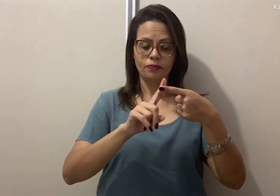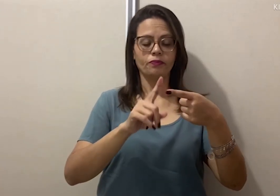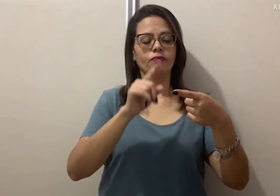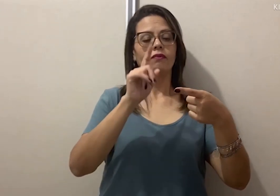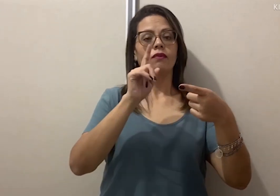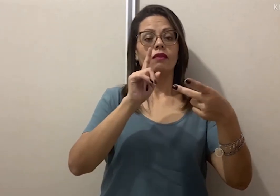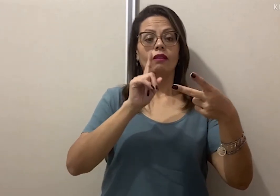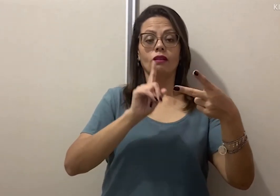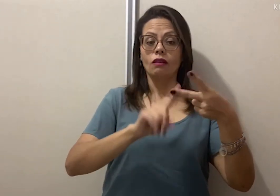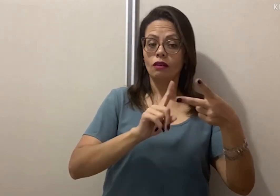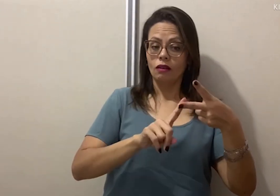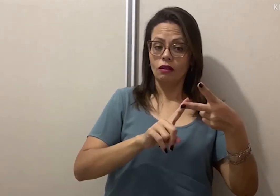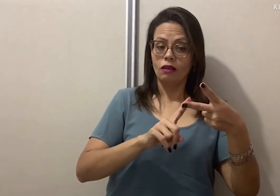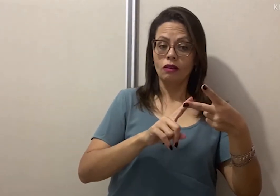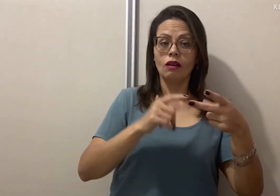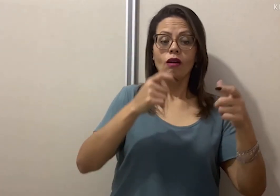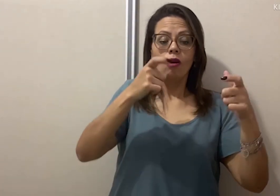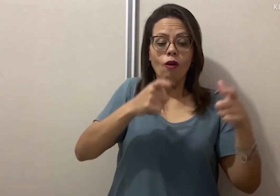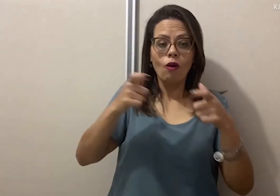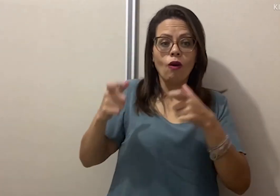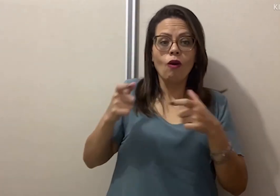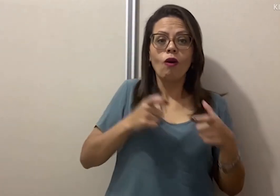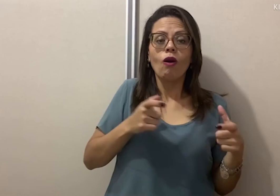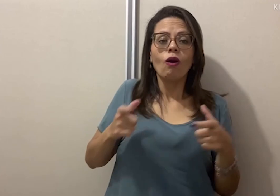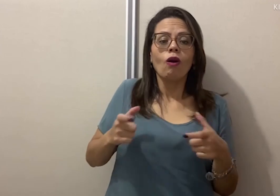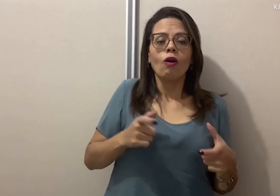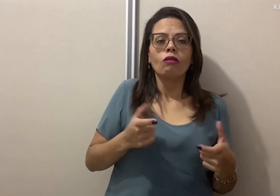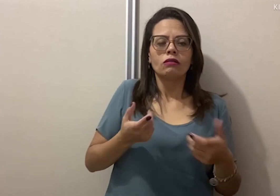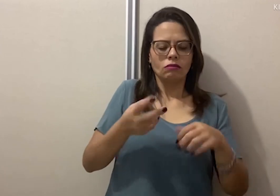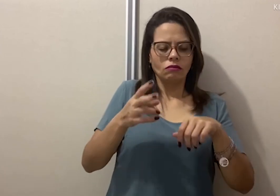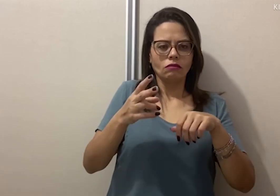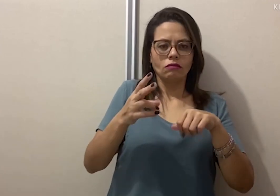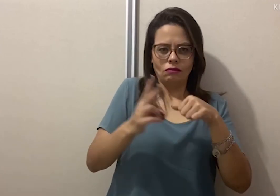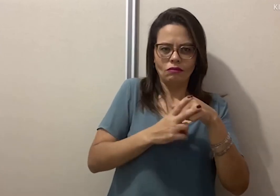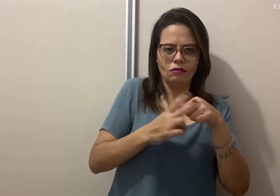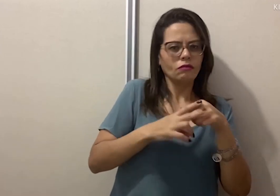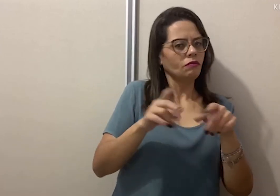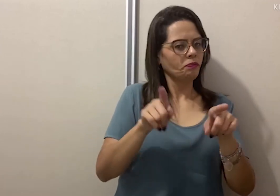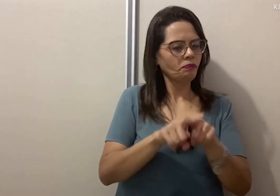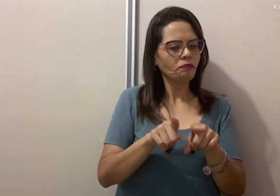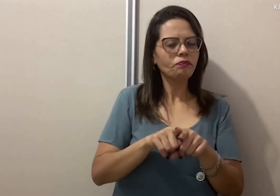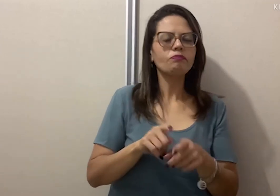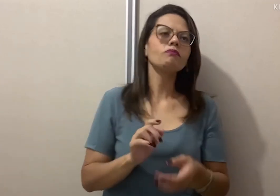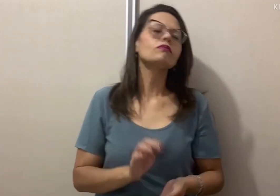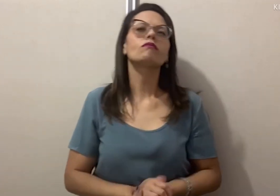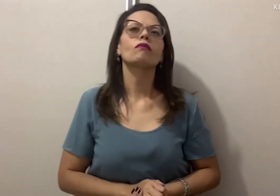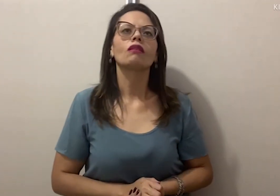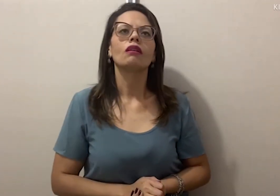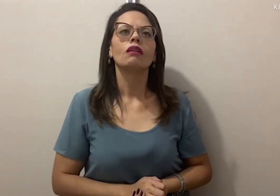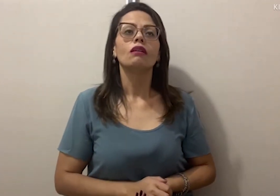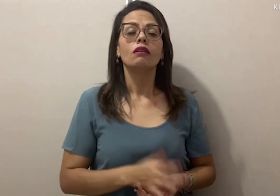Esse foi o primeiro tipo, tá? Agora o segundo é locativo. Também